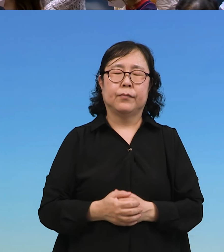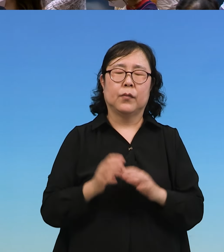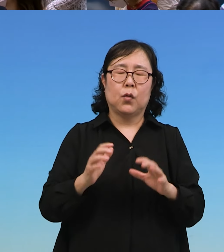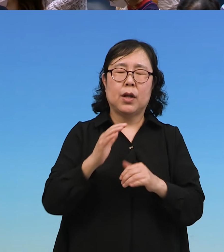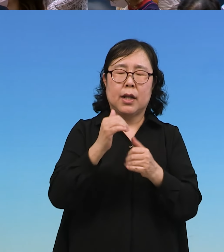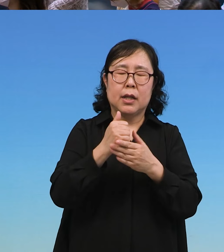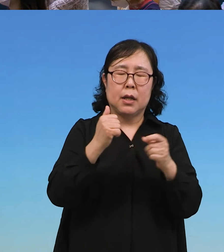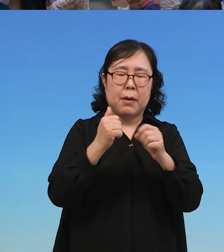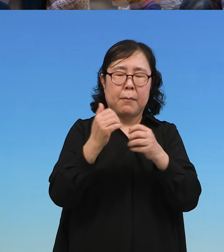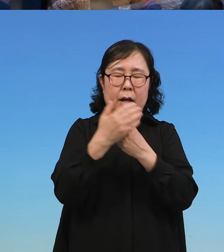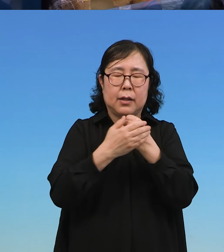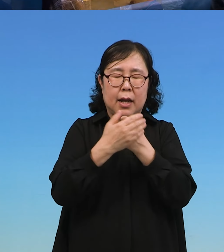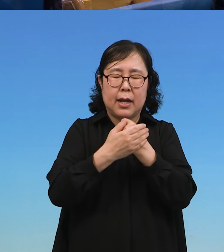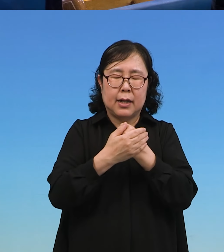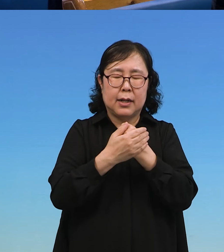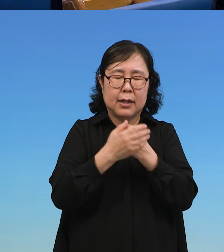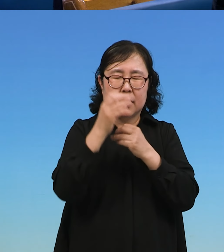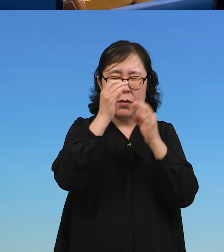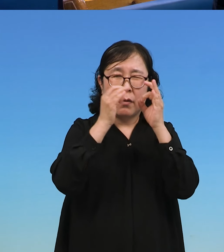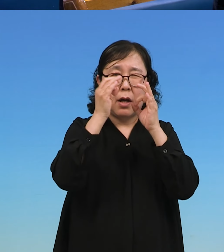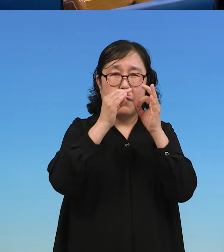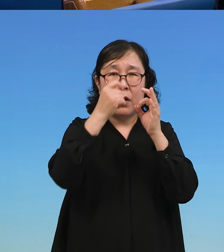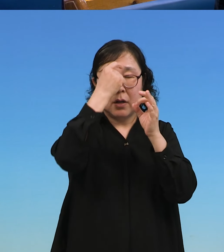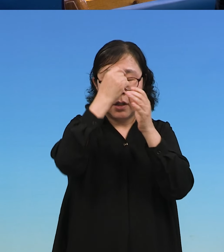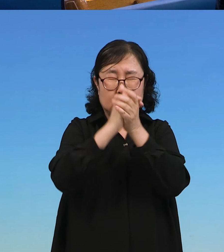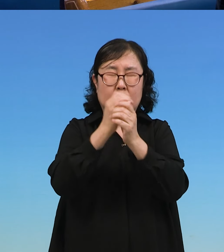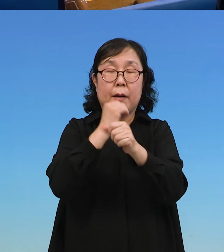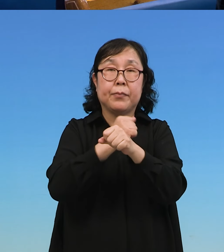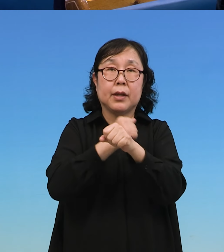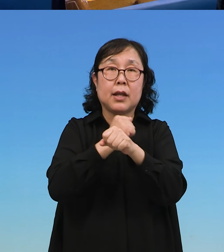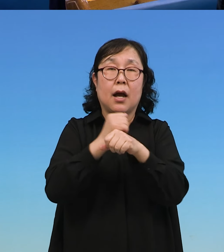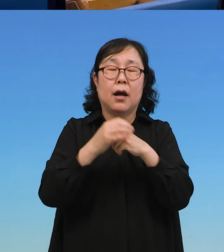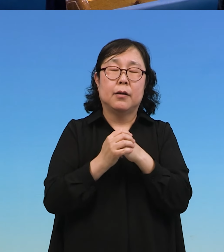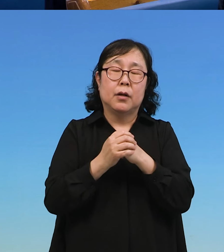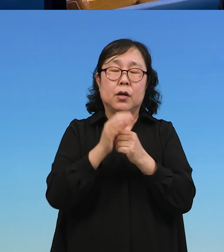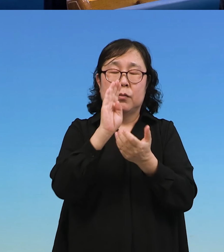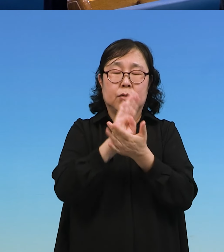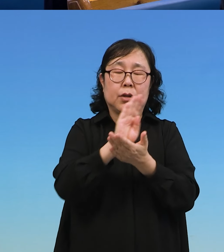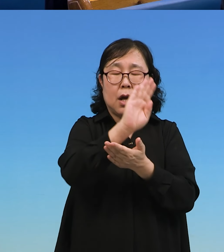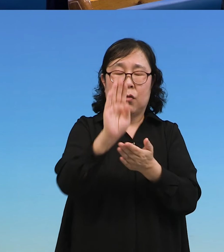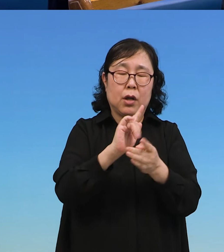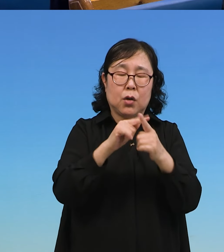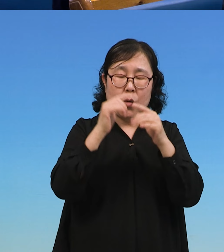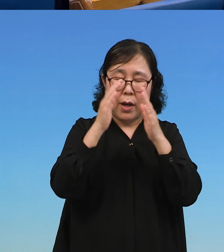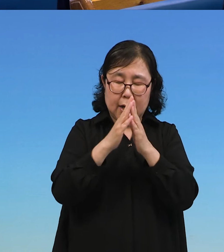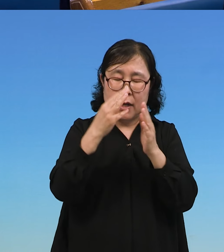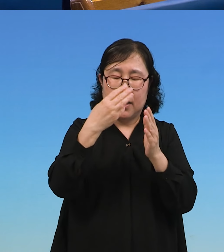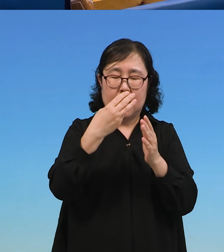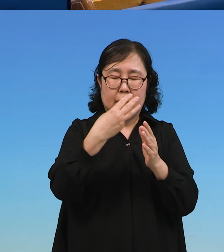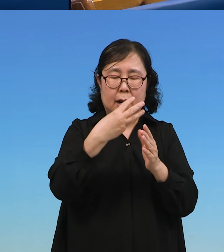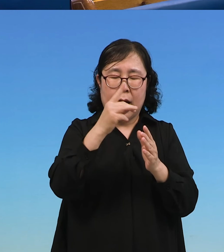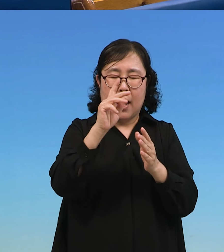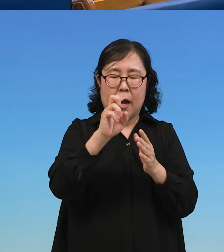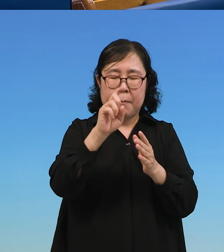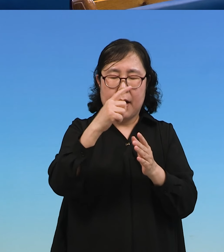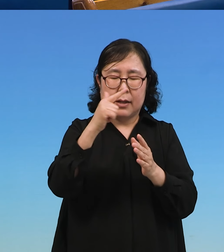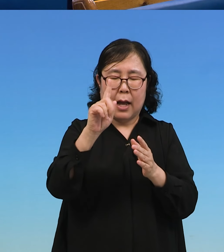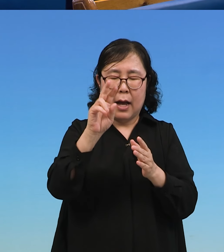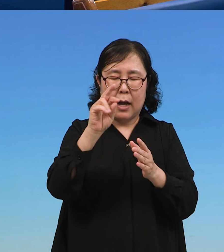오늘 하나님 앞에 은혜를 구하며 기도합니다. 분당 우리 교회는 라마나옅 공동체 되게 하여